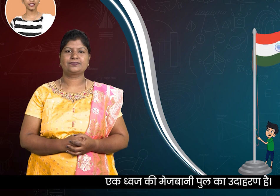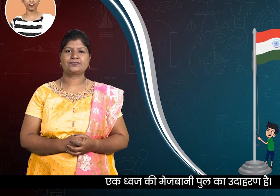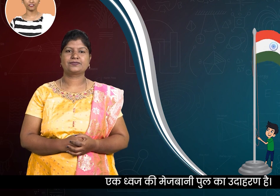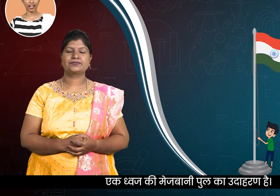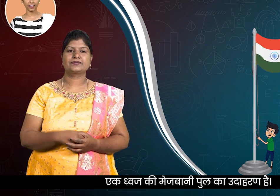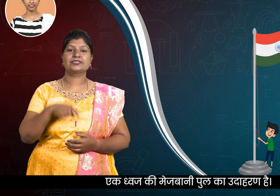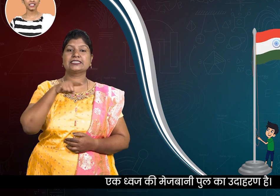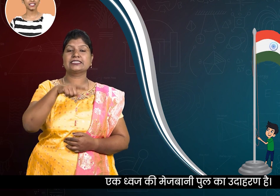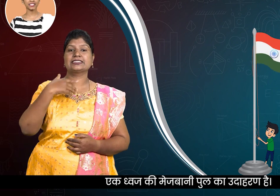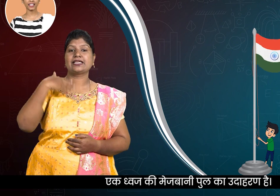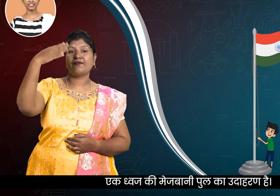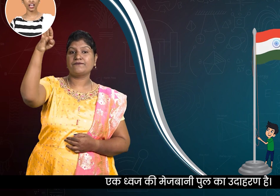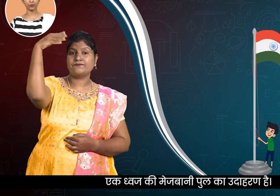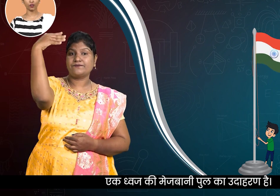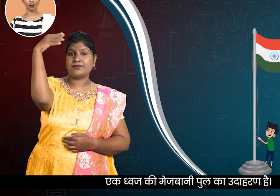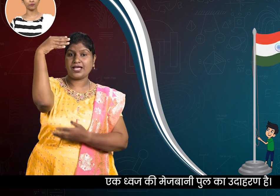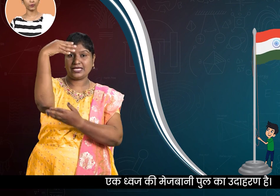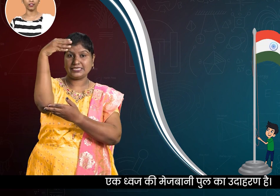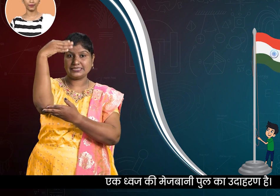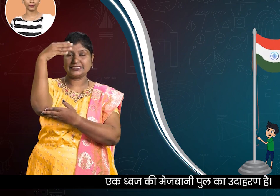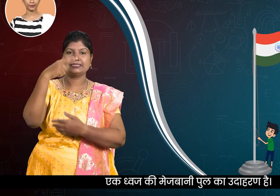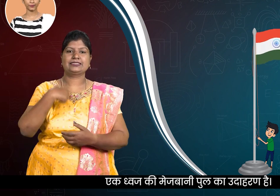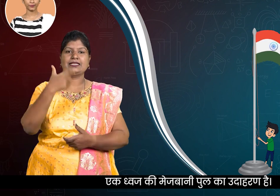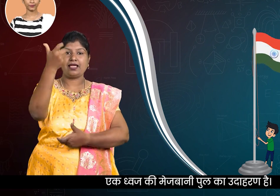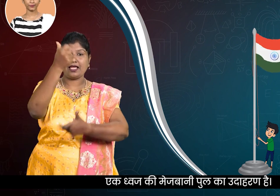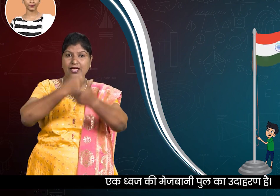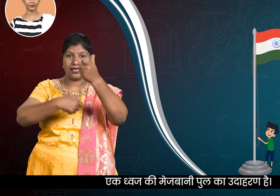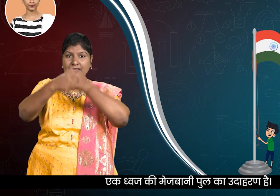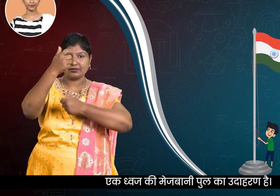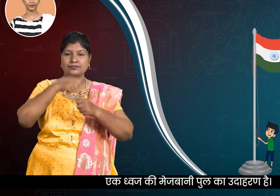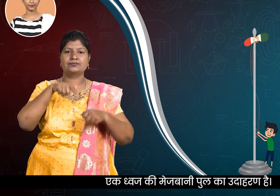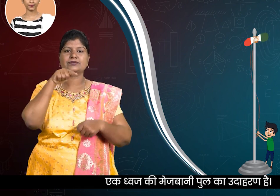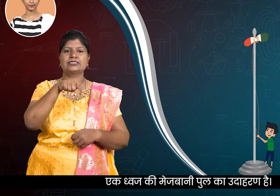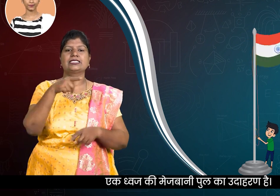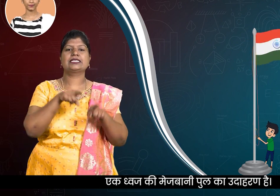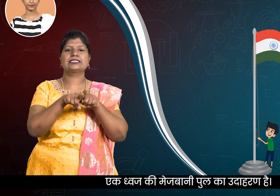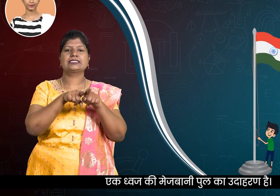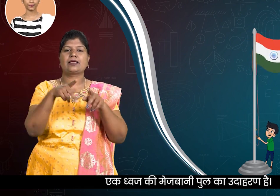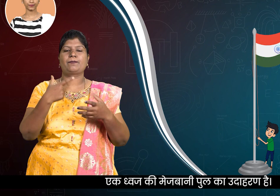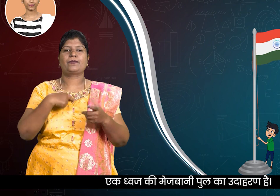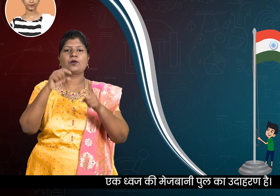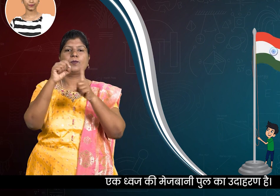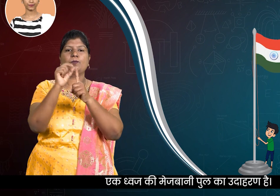एक ध्वज की मेजबानी पुल का उदाहरण है।